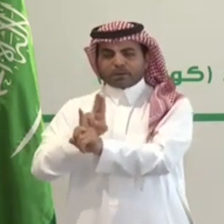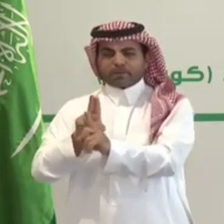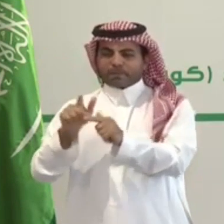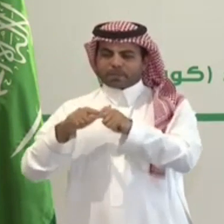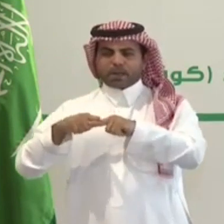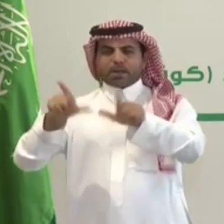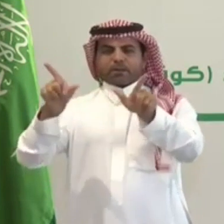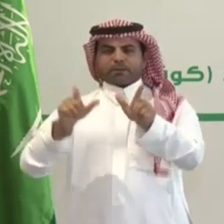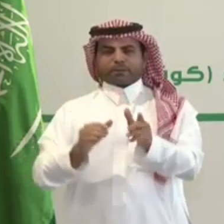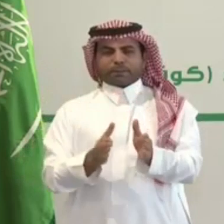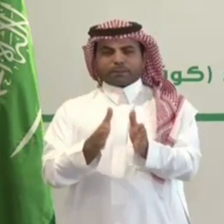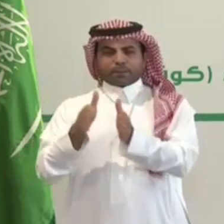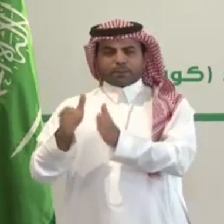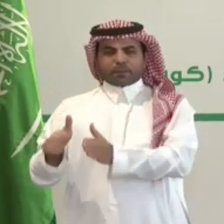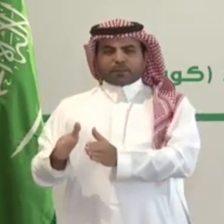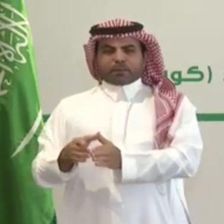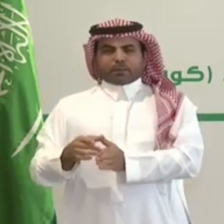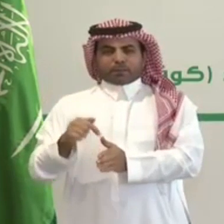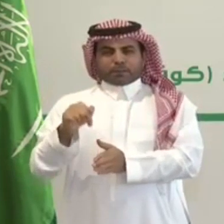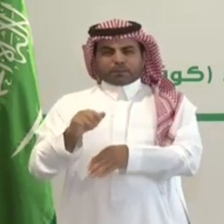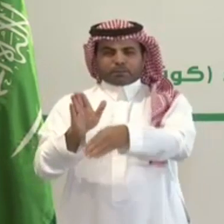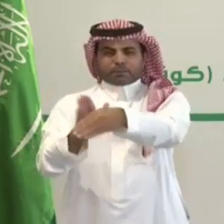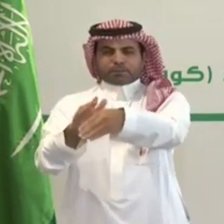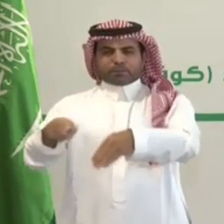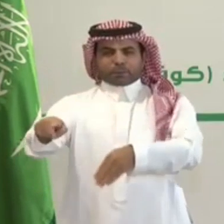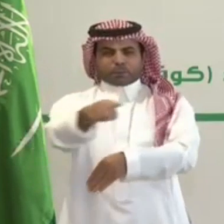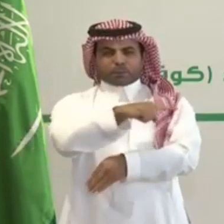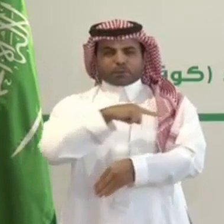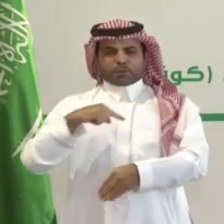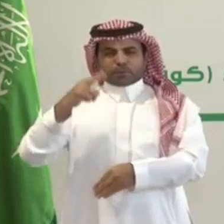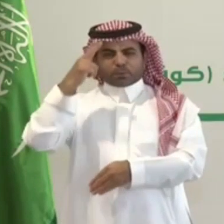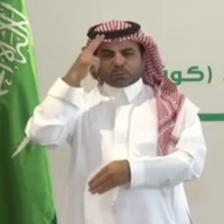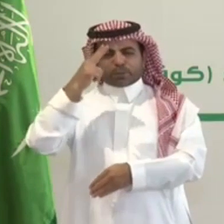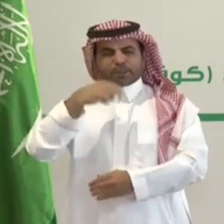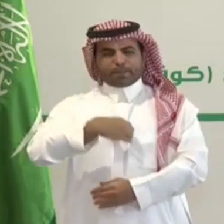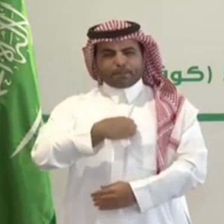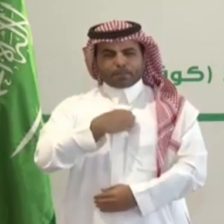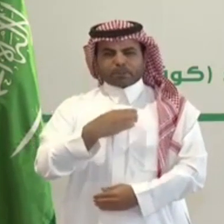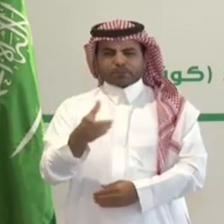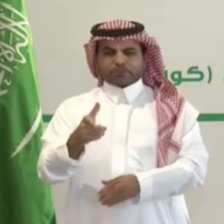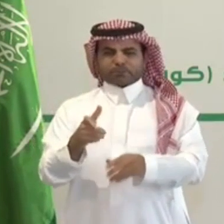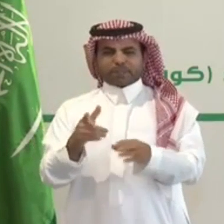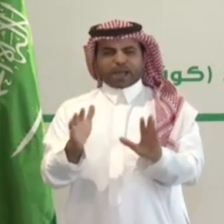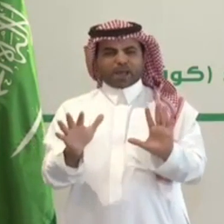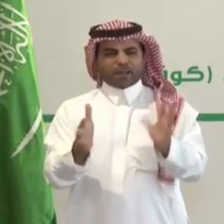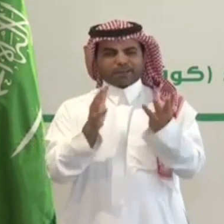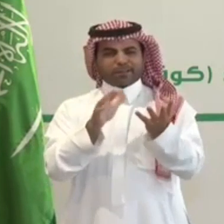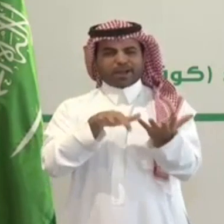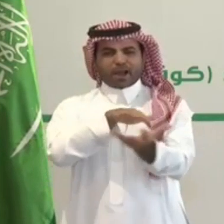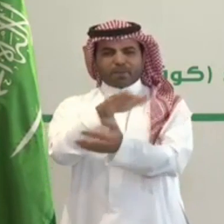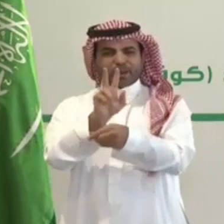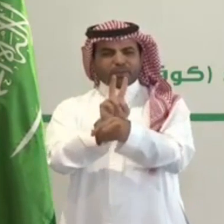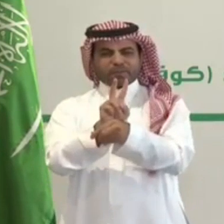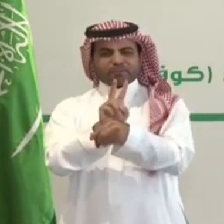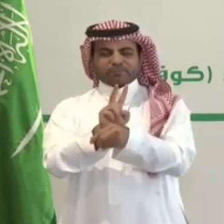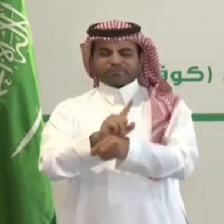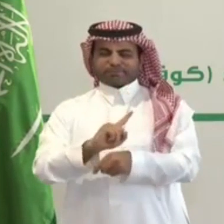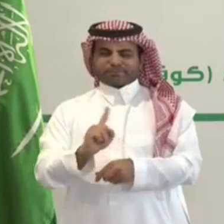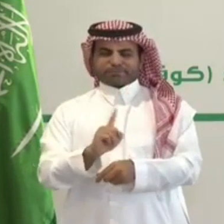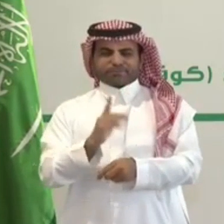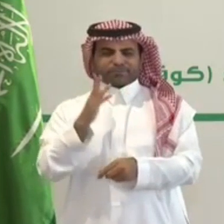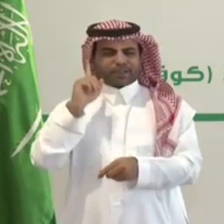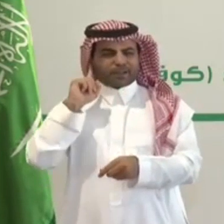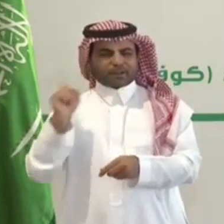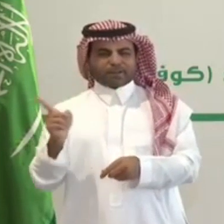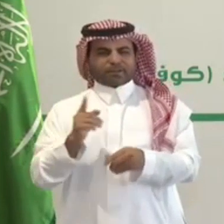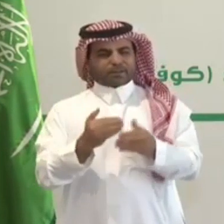عليهم. في الوقت نفسه أهيب جميع المواطنين والمقيمين بالتصدي للشائعات. أنتم حجر الزاوية الأول،